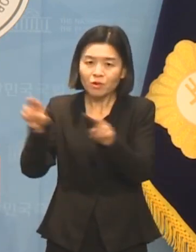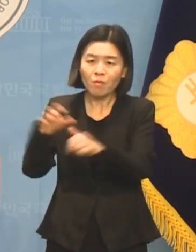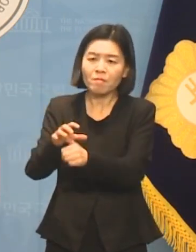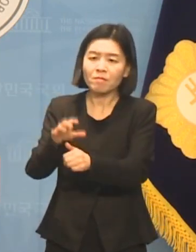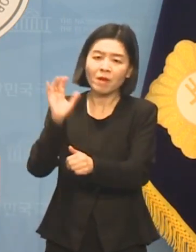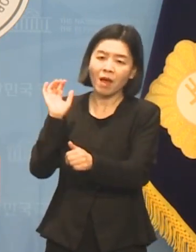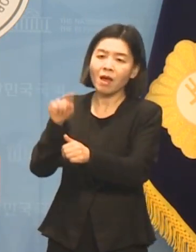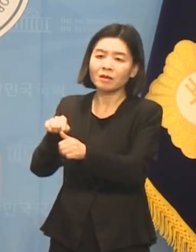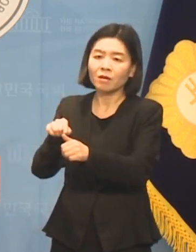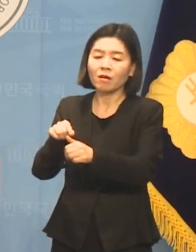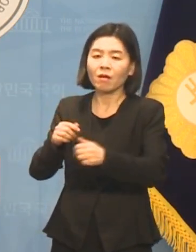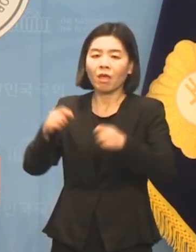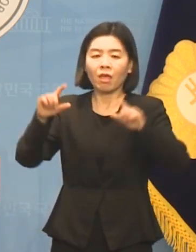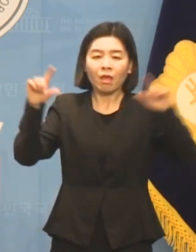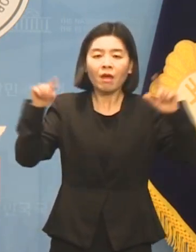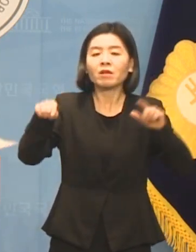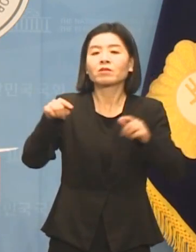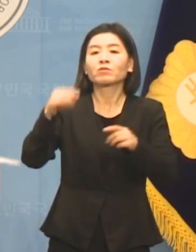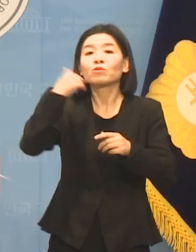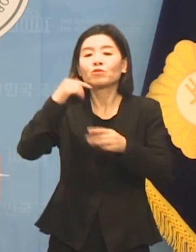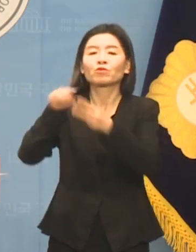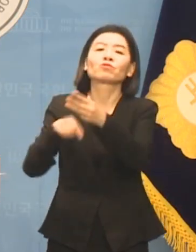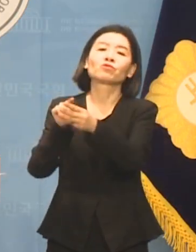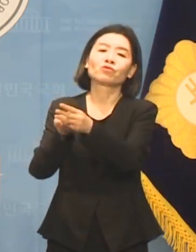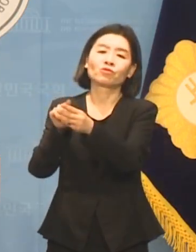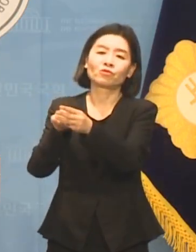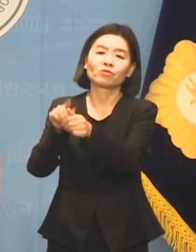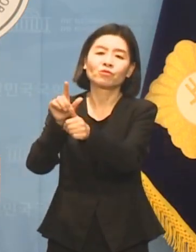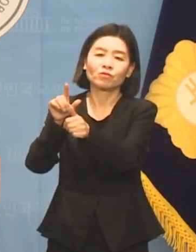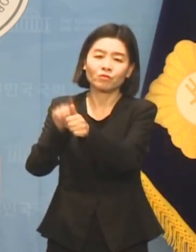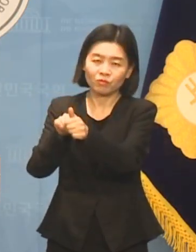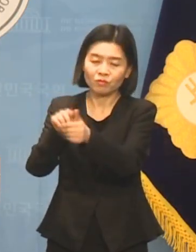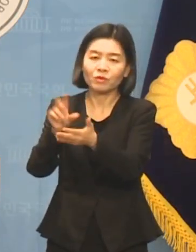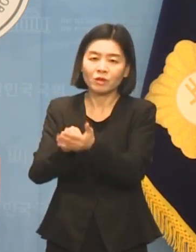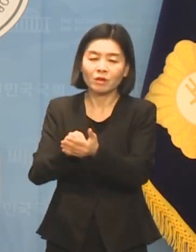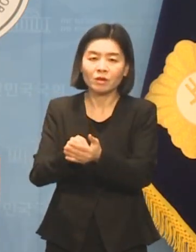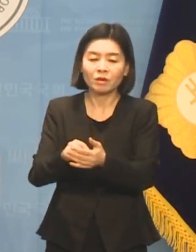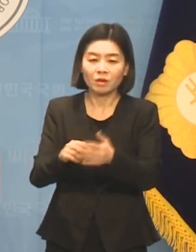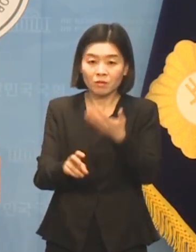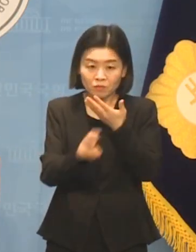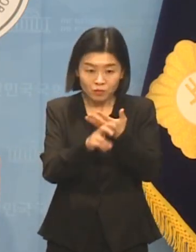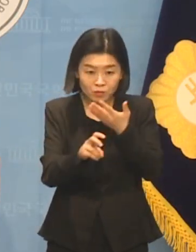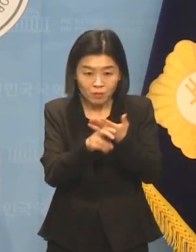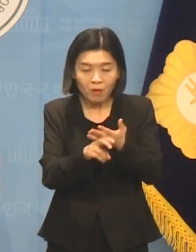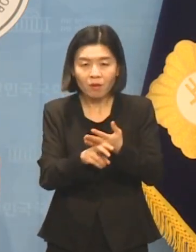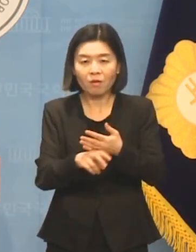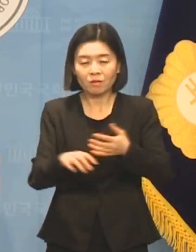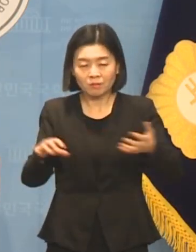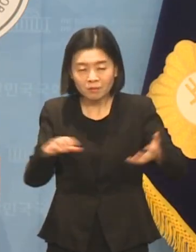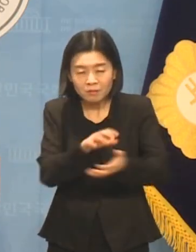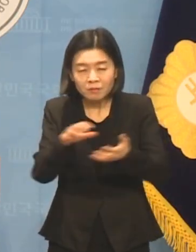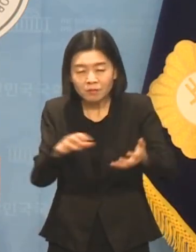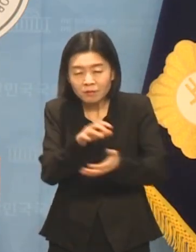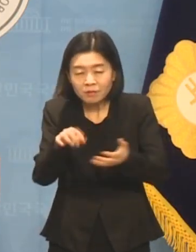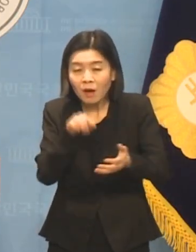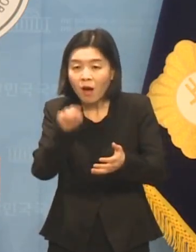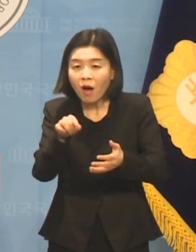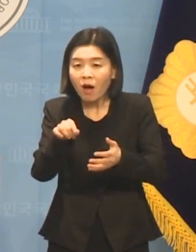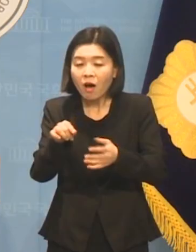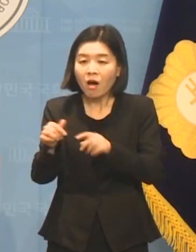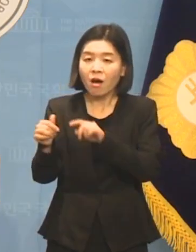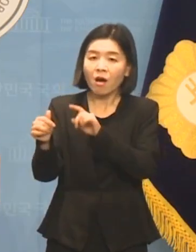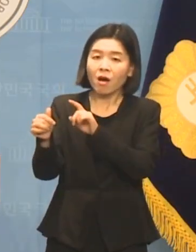복귀한 윤석열입니다. 불법 계엄과 내란 옹호 등을 중죄를 저지른 세력이 누굴